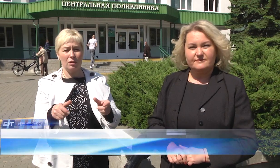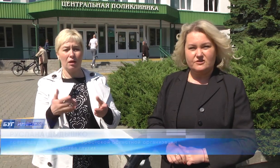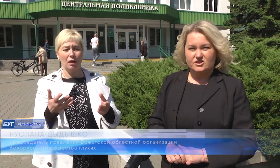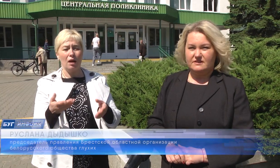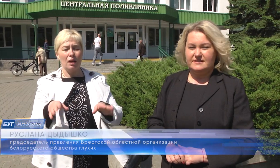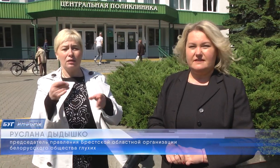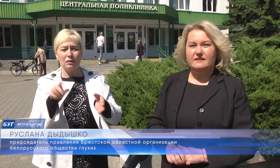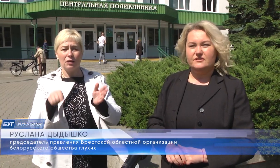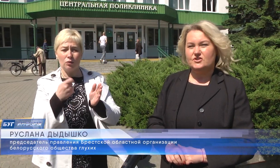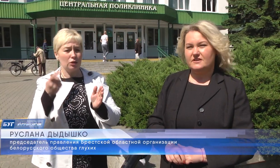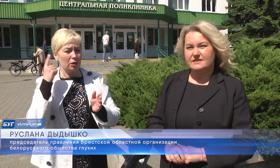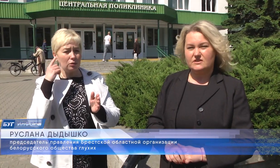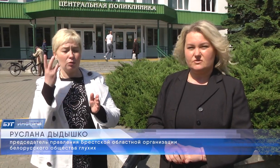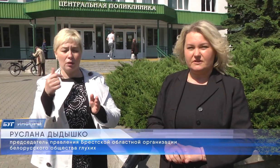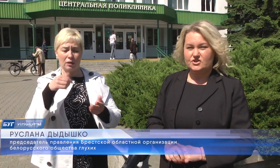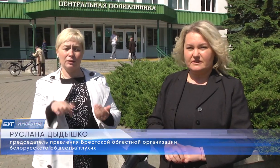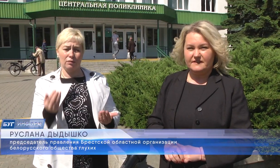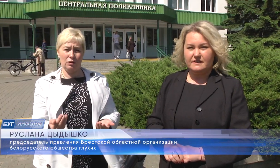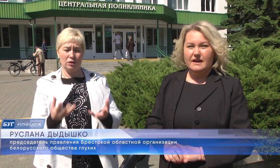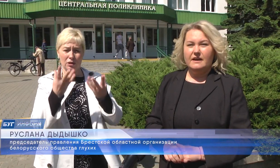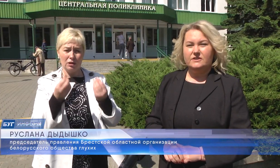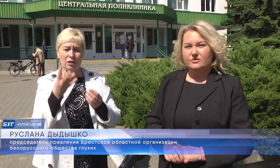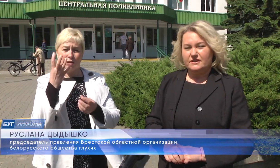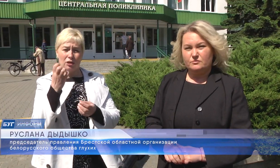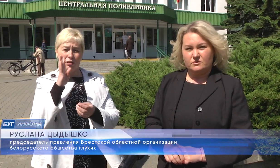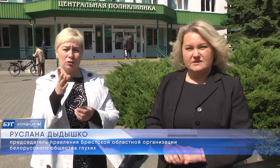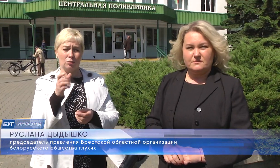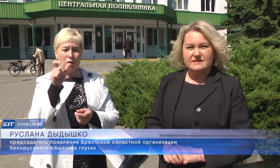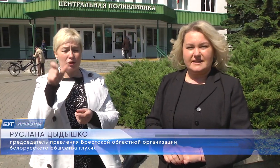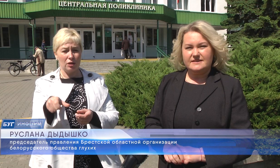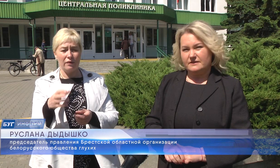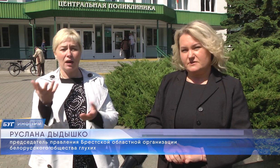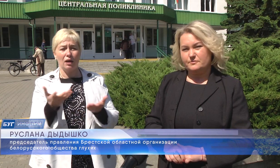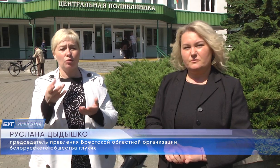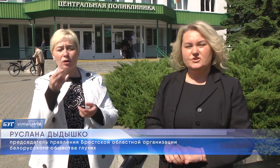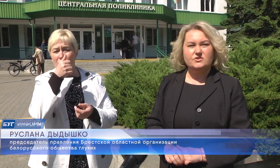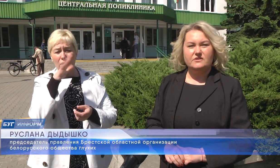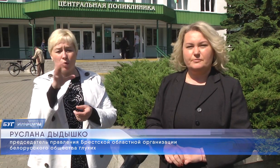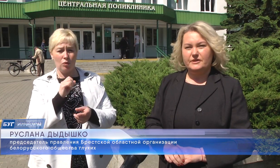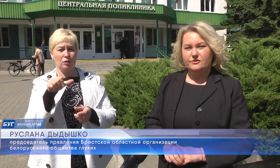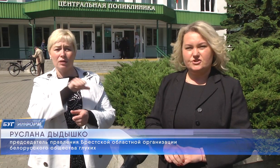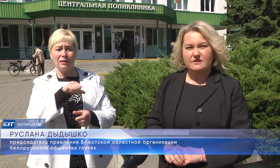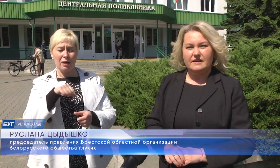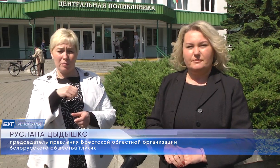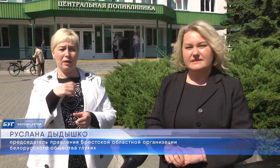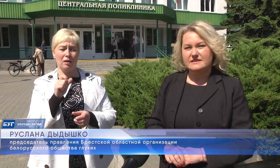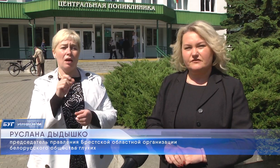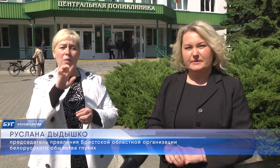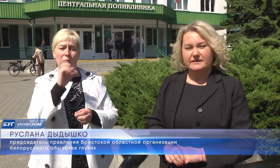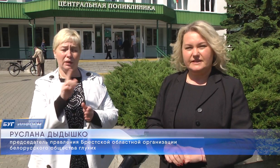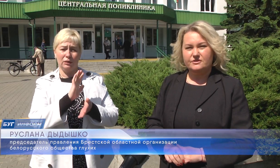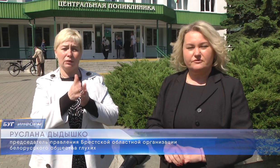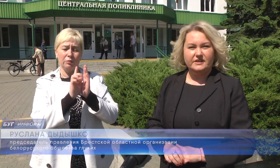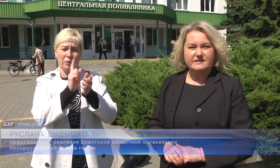слуха. На сегодняшний день их 440 человек, которые не могут самостоятельно без помощи сурдопереводчика